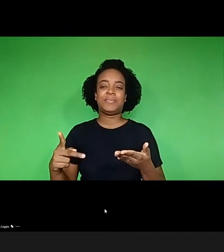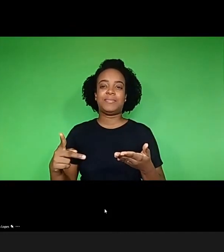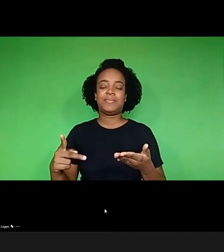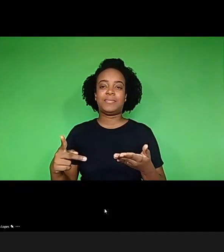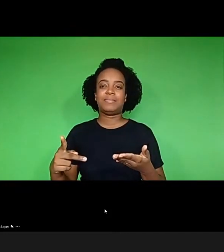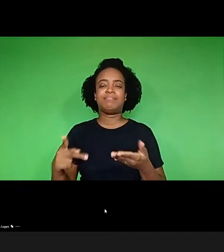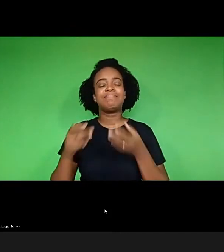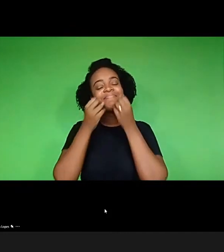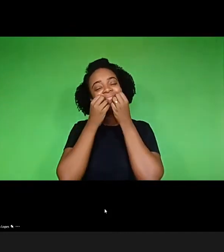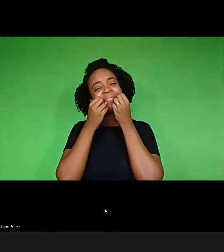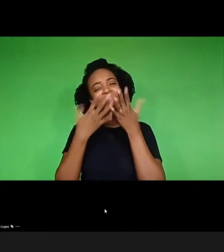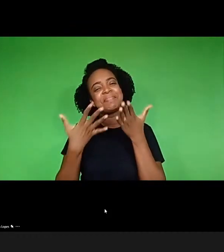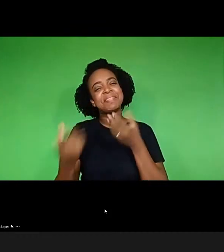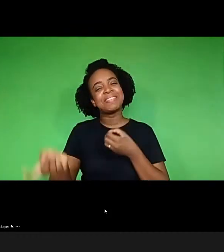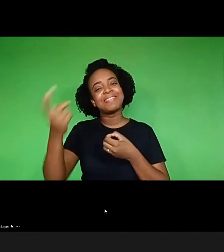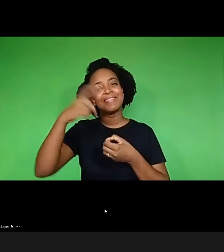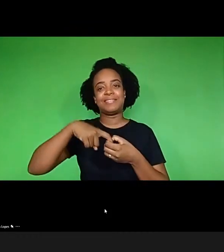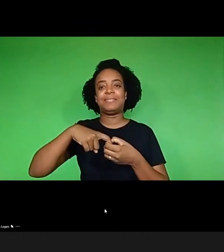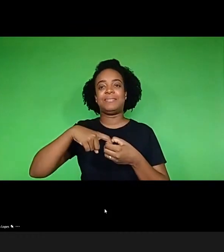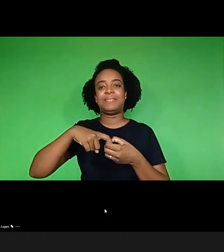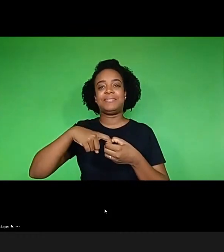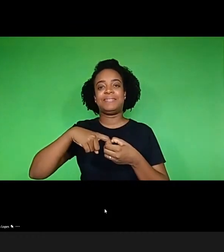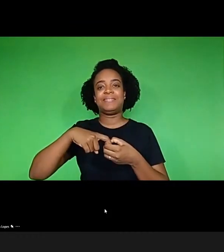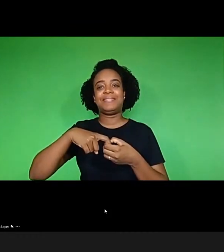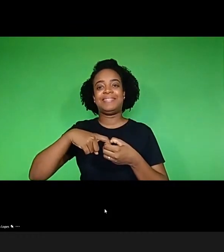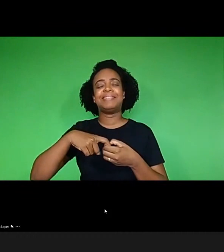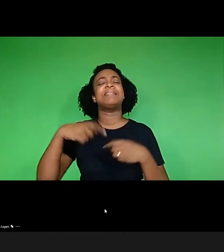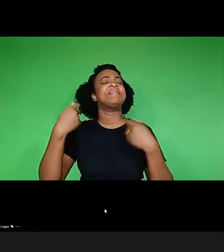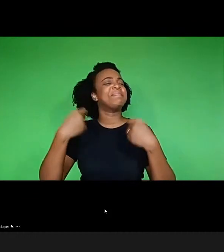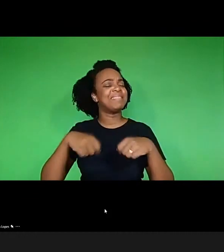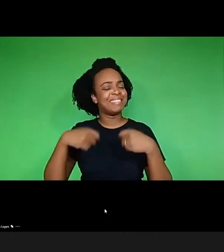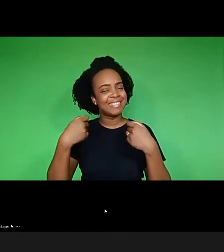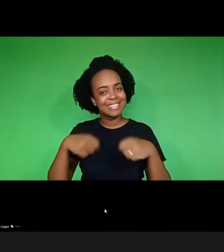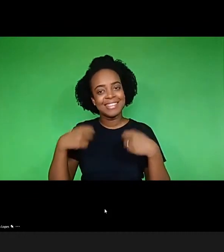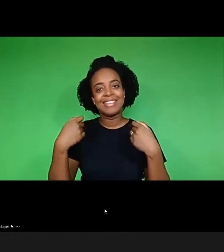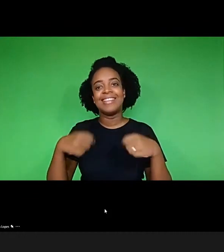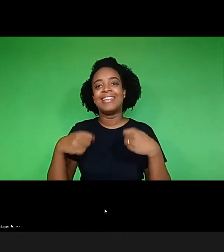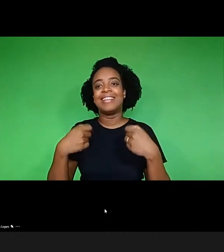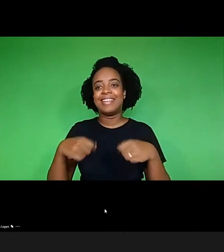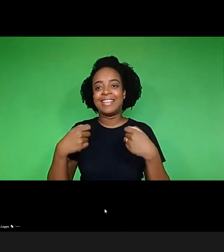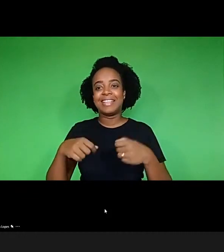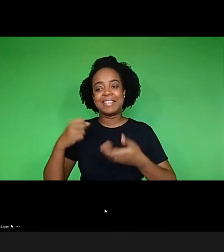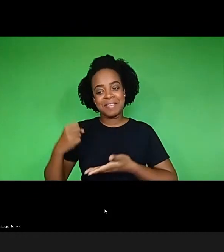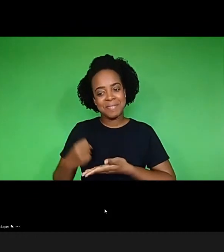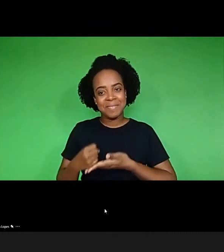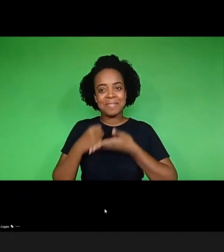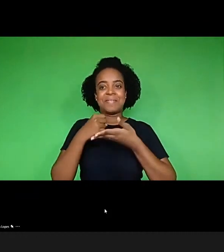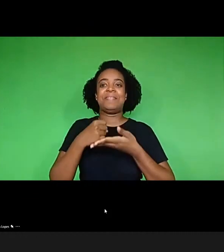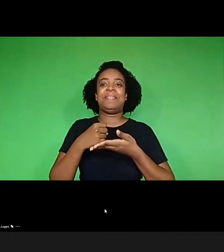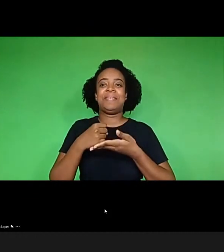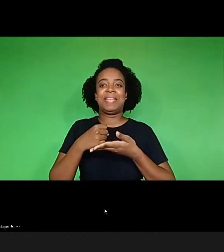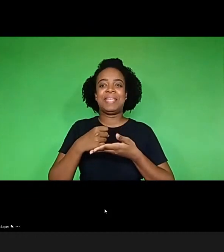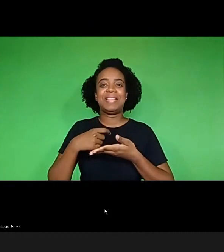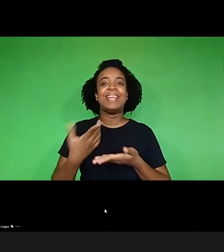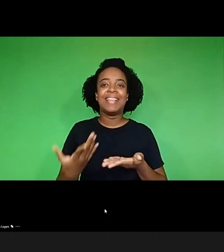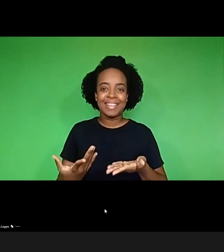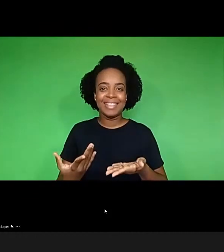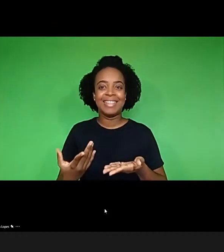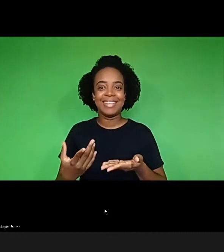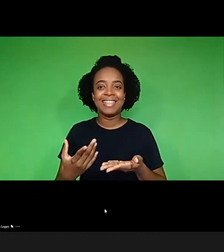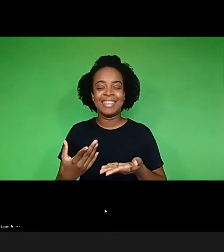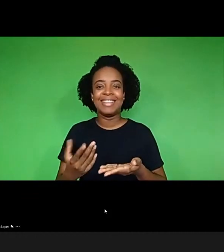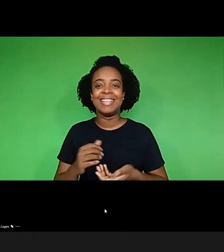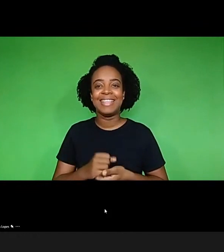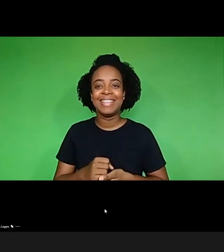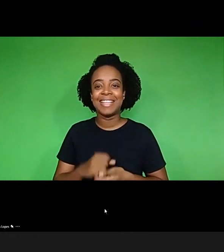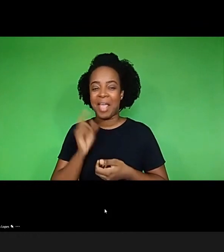Que bom que voltou. Eu estava precisando aí do apoio, senão daqui eu endoidando aqui. Olha o